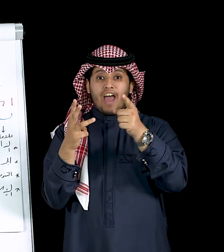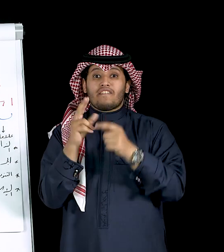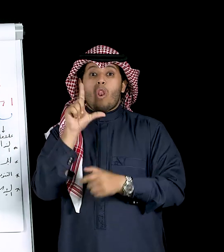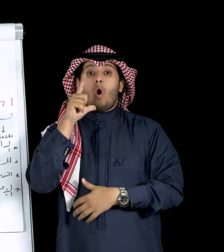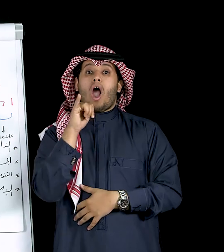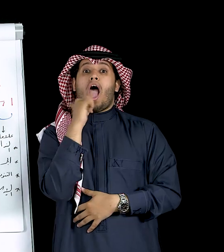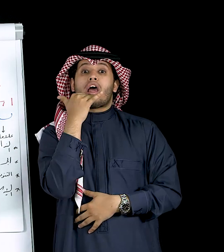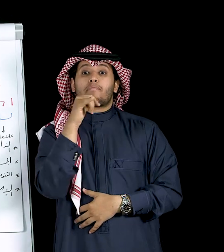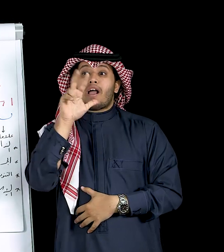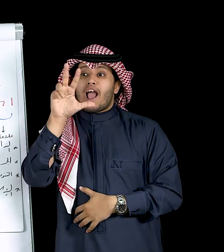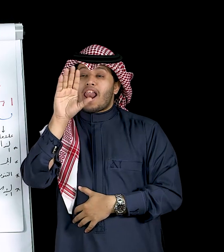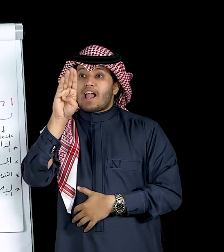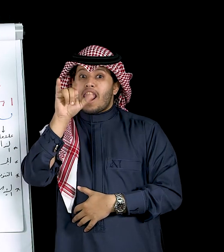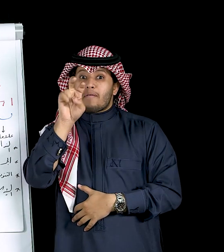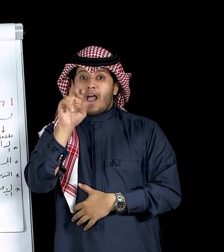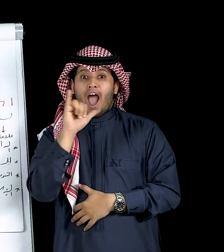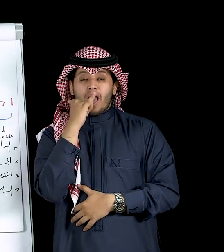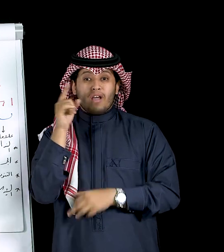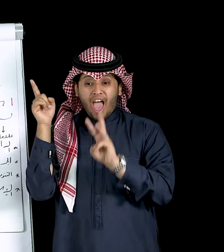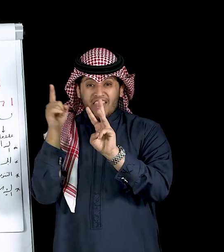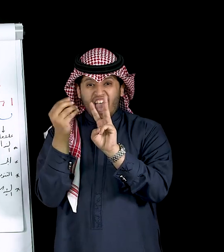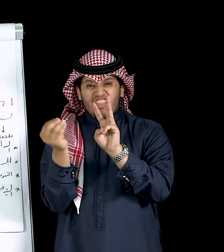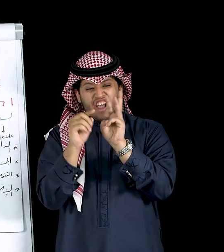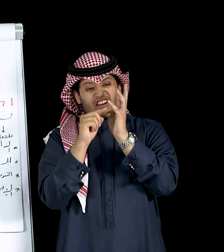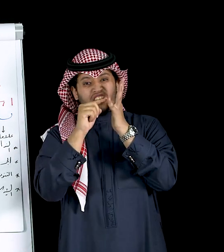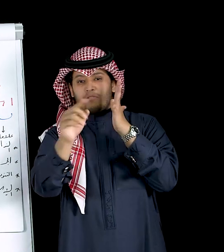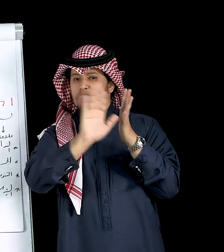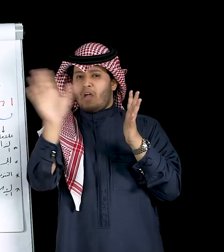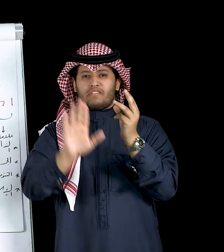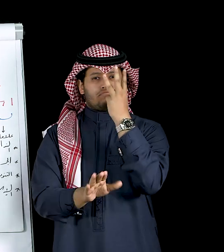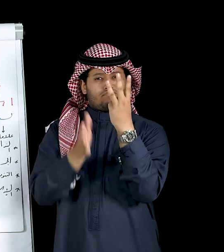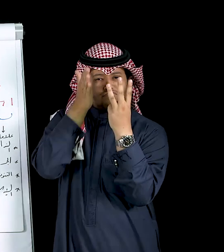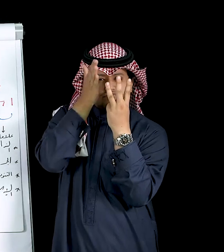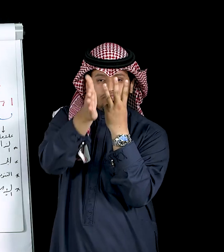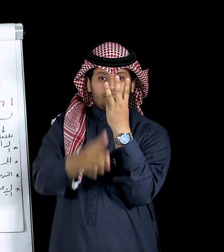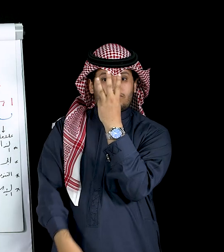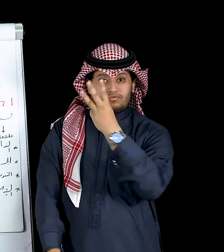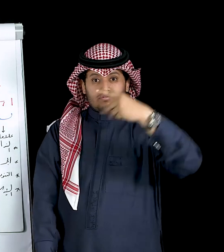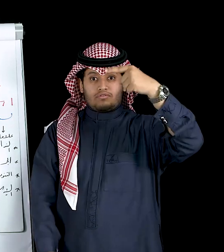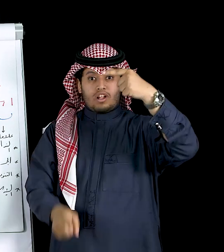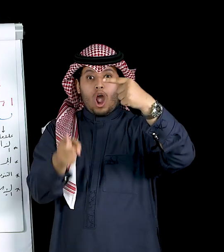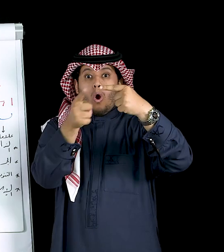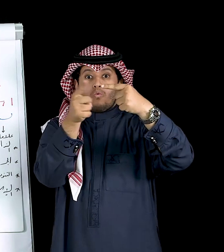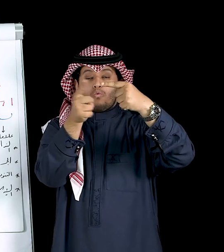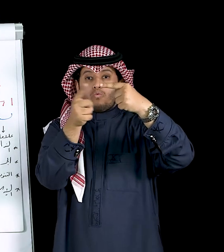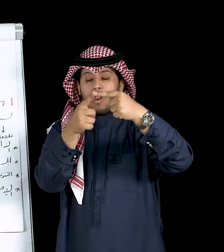اللغة العربية عن هذه الأقسام. فالقسم الأول